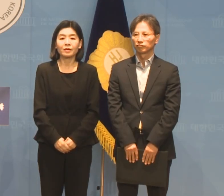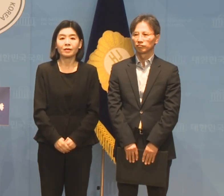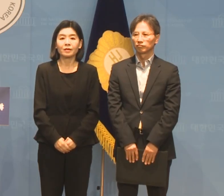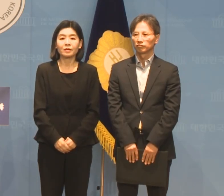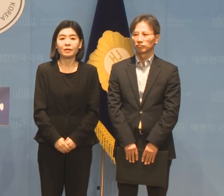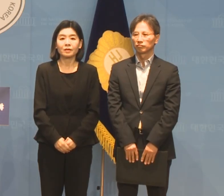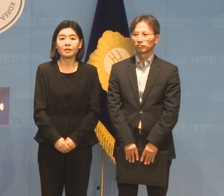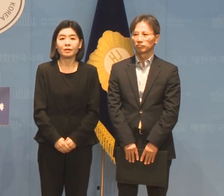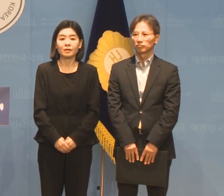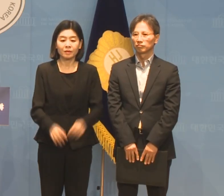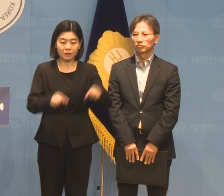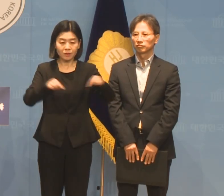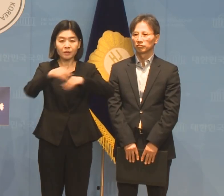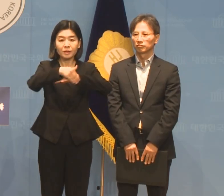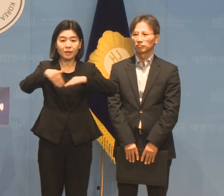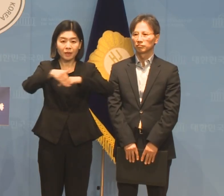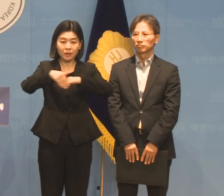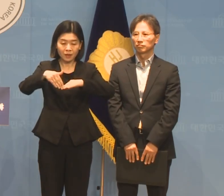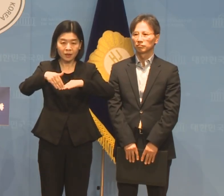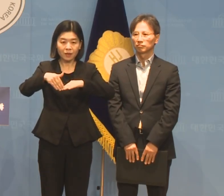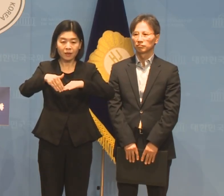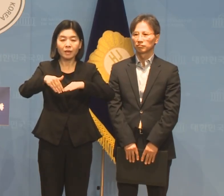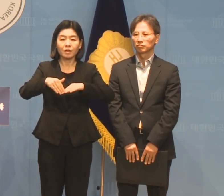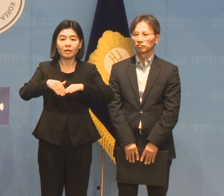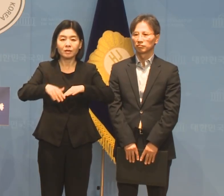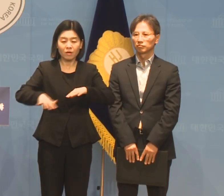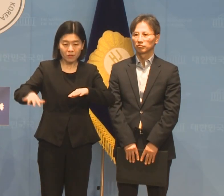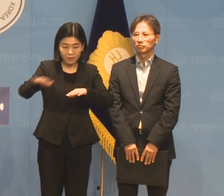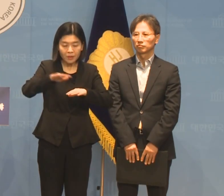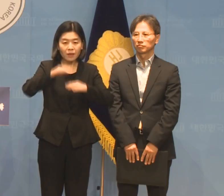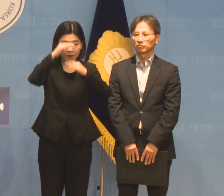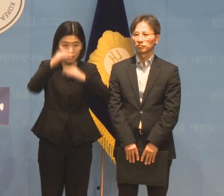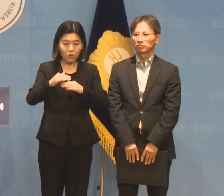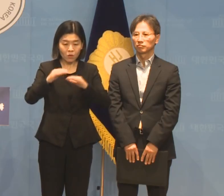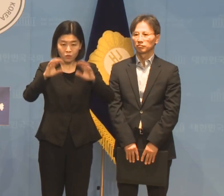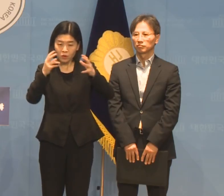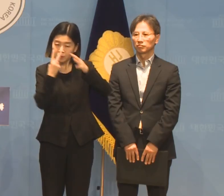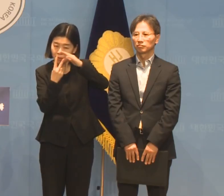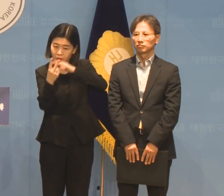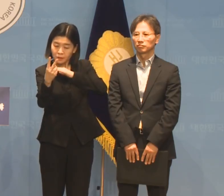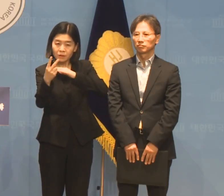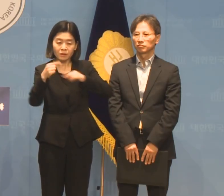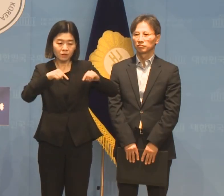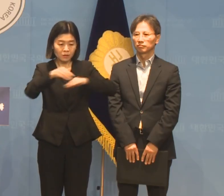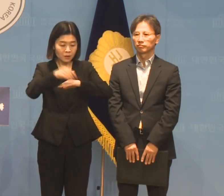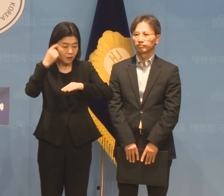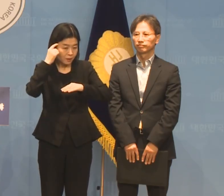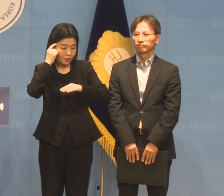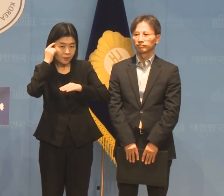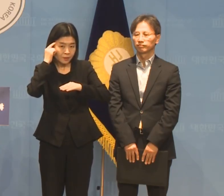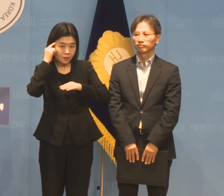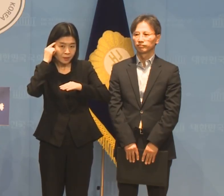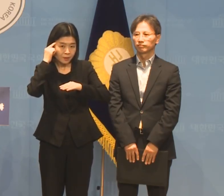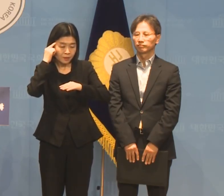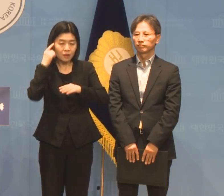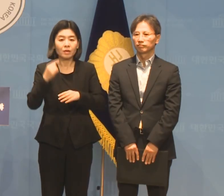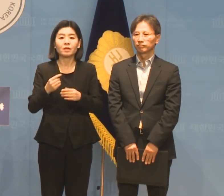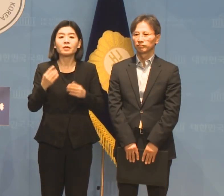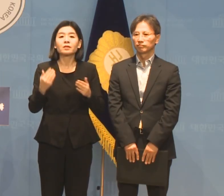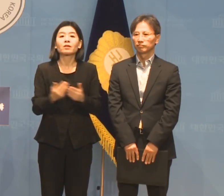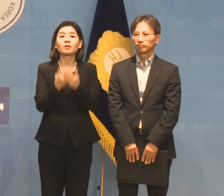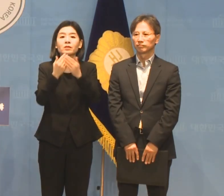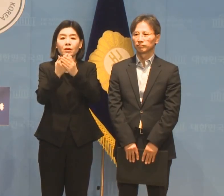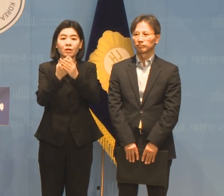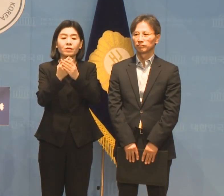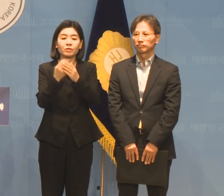정책 공약 전반을 맡고 계시고 국가 전반의 비전과 정책을 다루는 성장과 번영을 위한